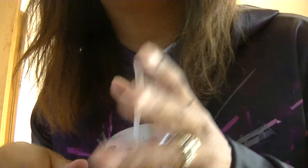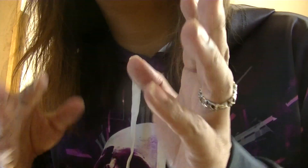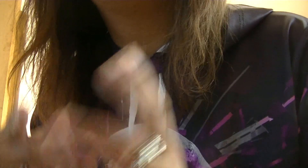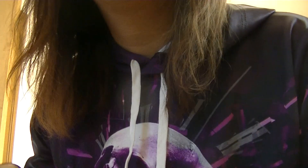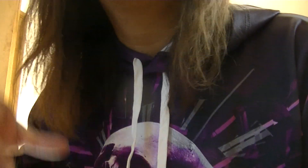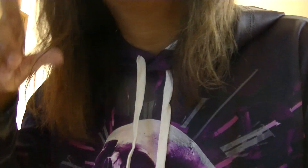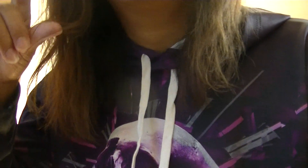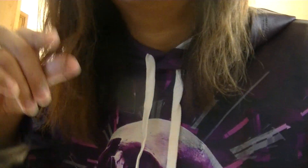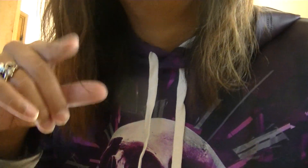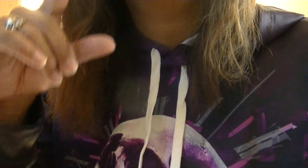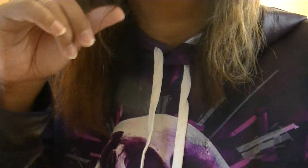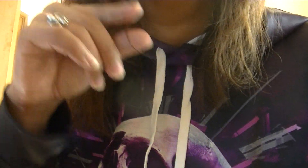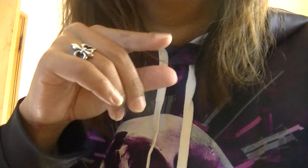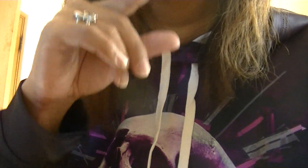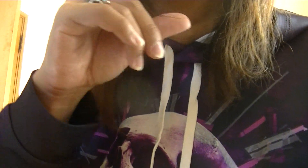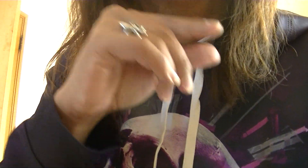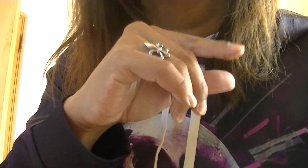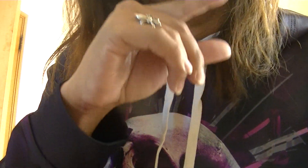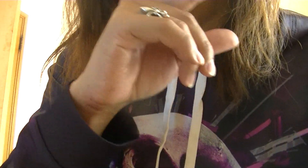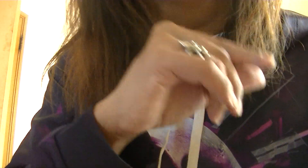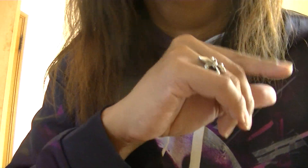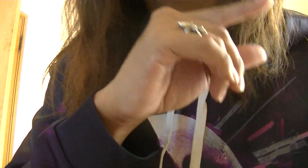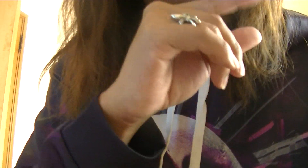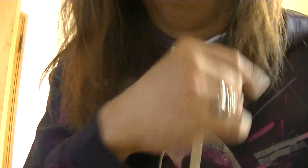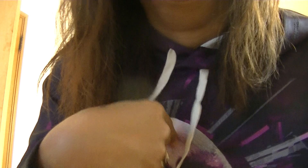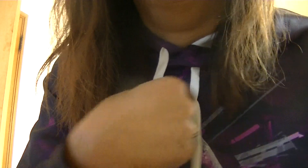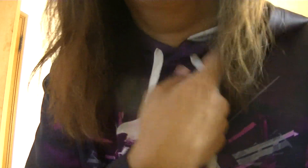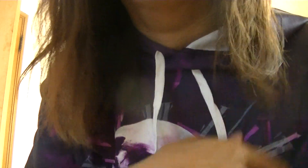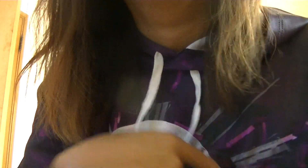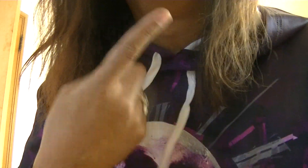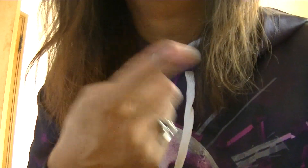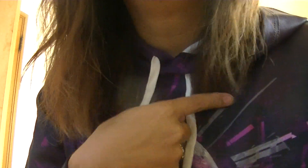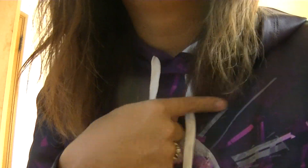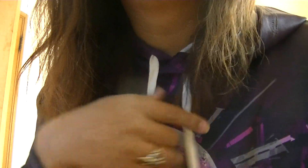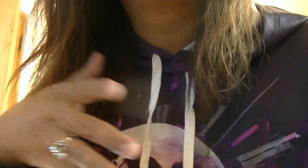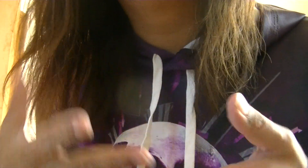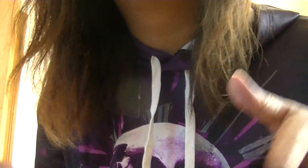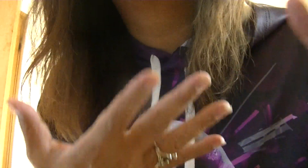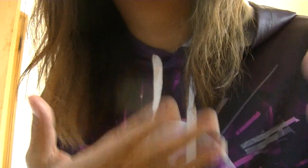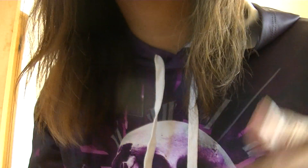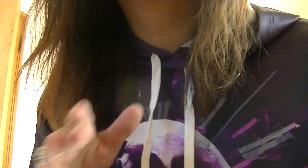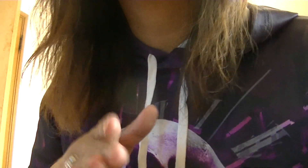強さがちょうど心を揺さぶりすぎて